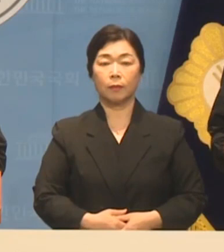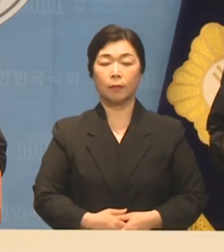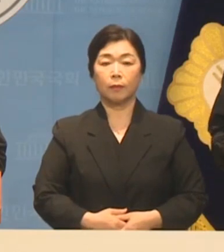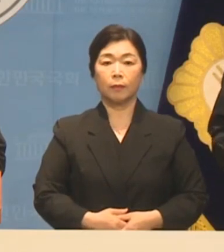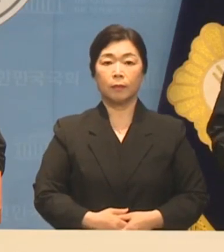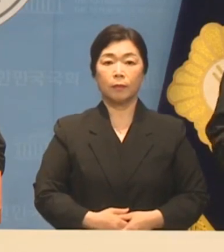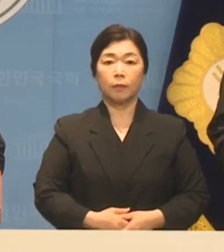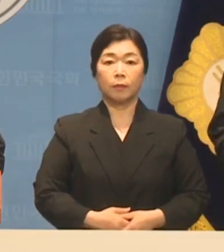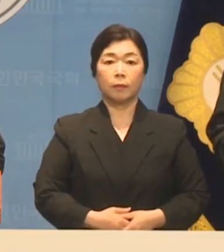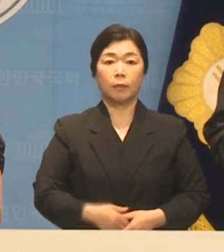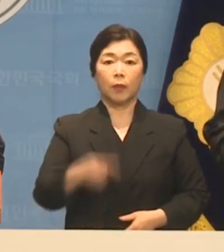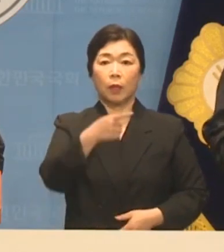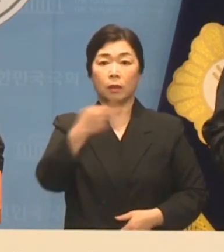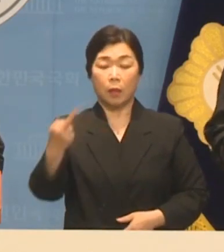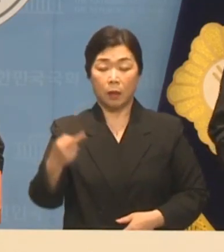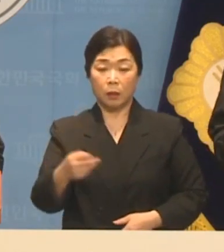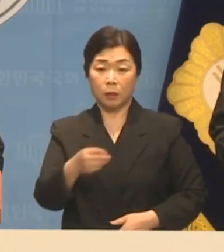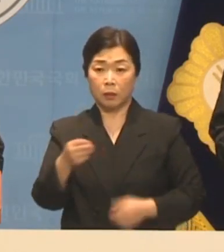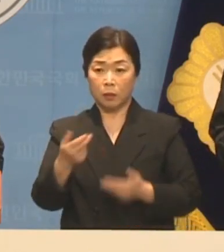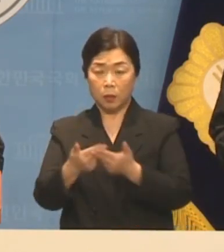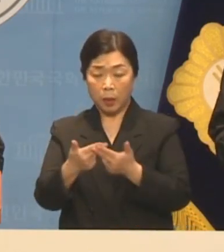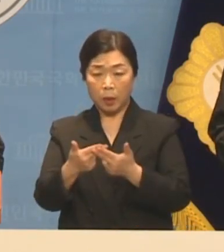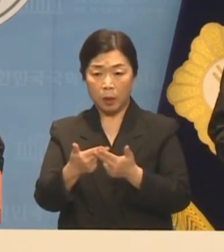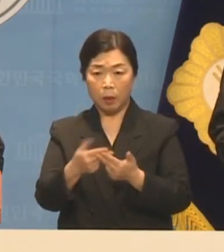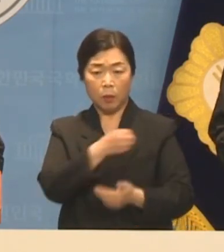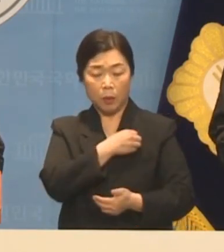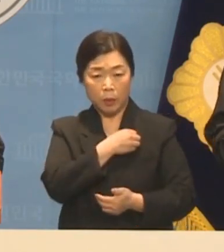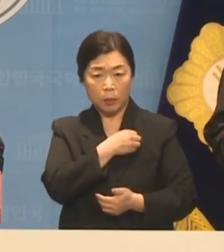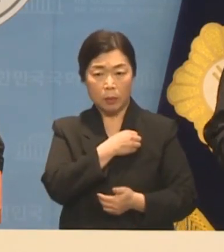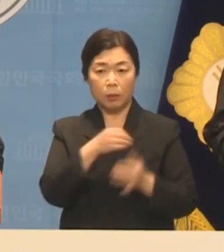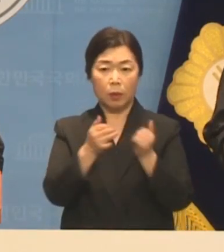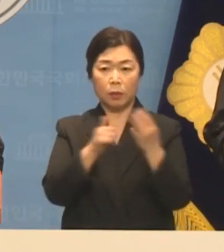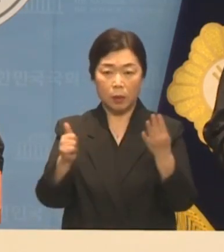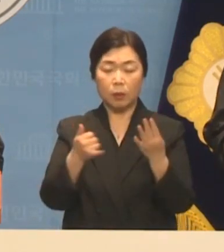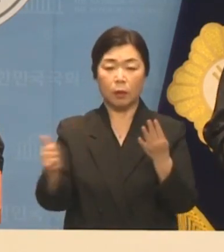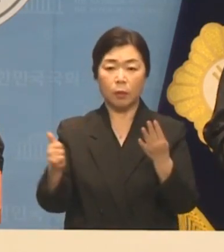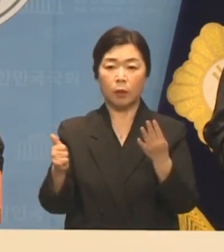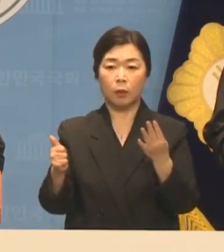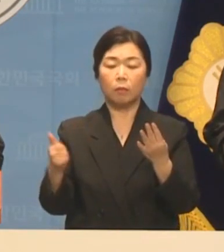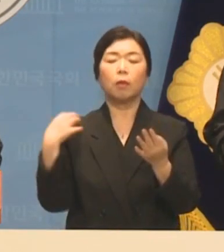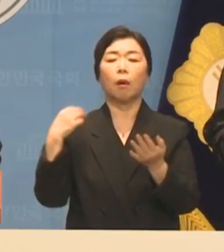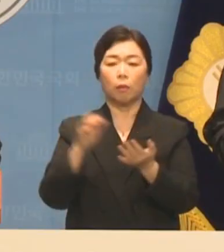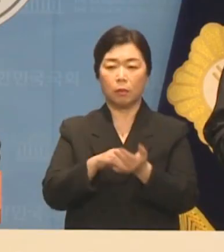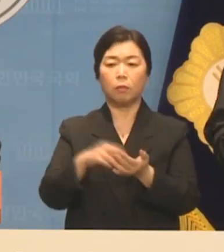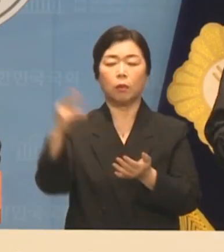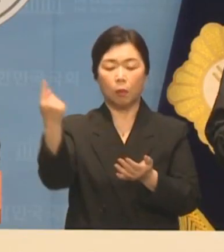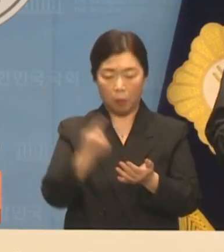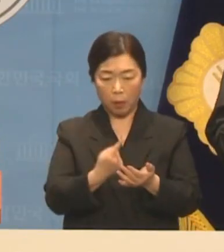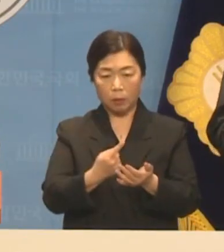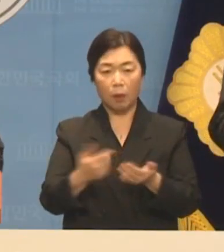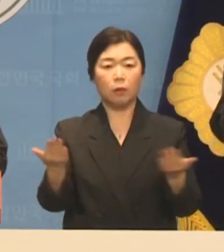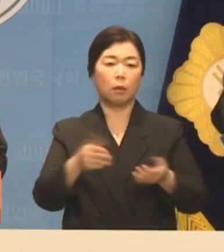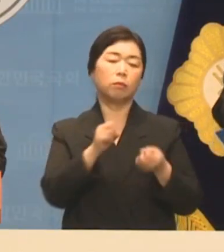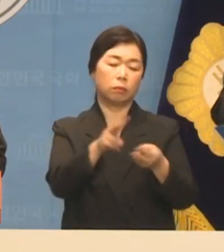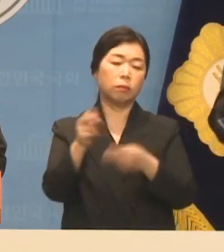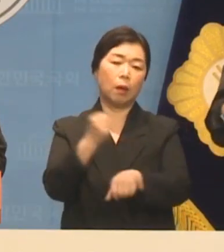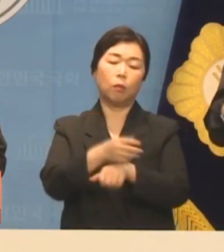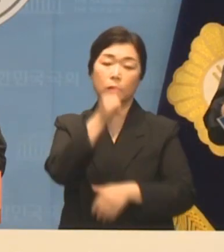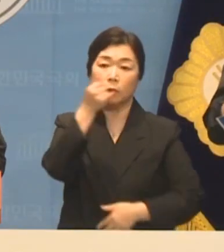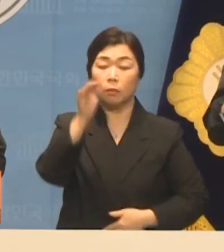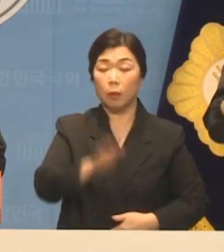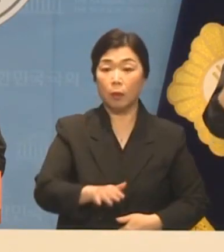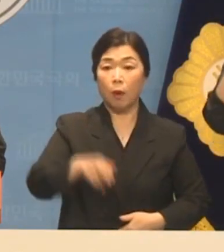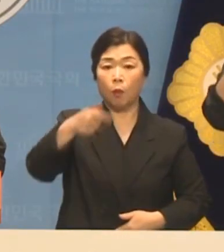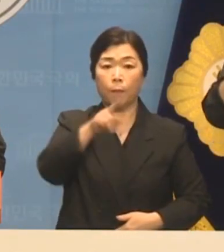쿠팡 일산지의 조합원 4명이 정당한 쟁의 끝에 현장에 복귀해 성실히 배송 업무에 임하고 있음에도